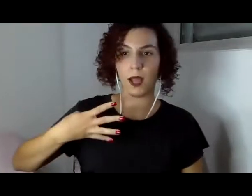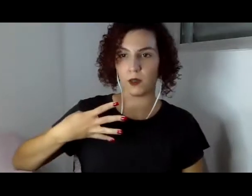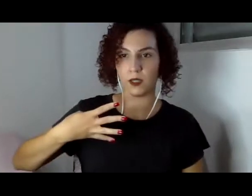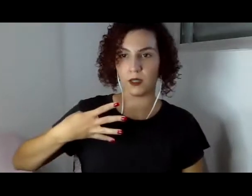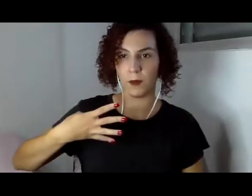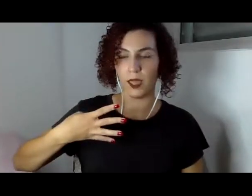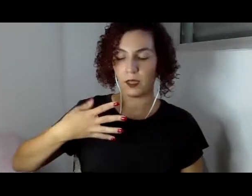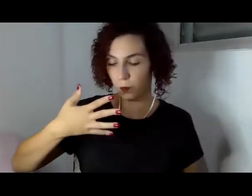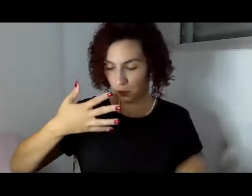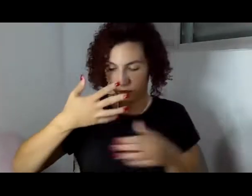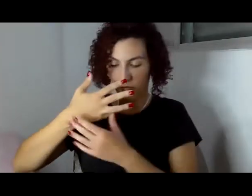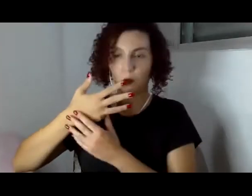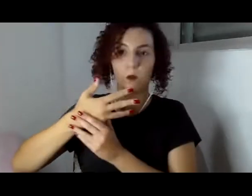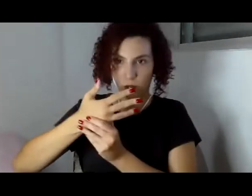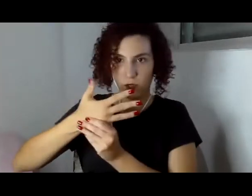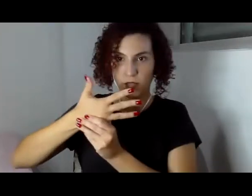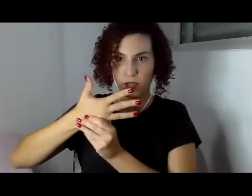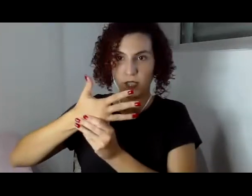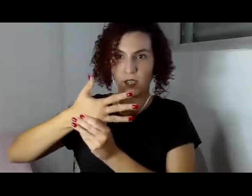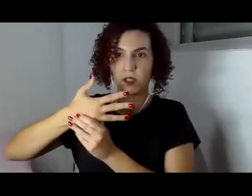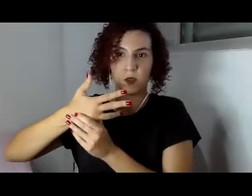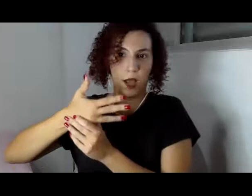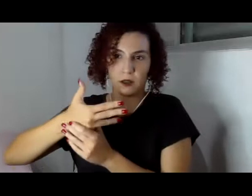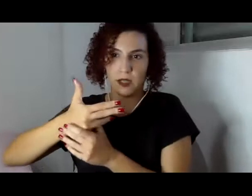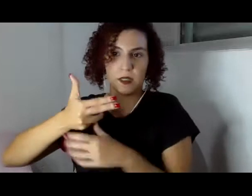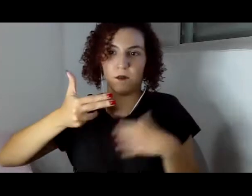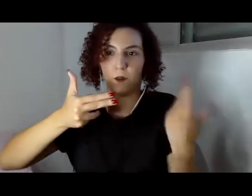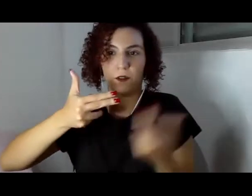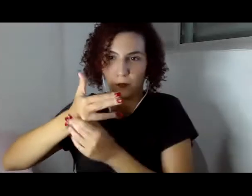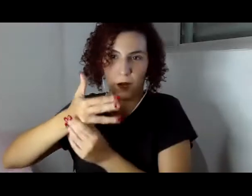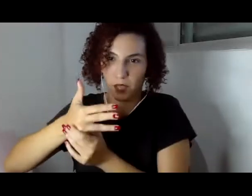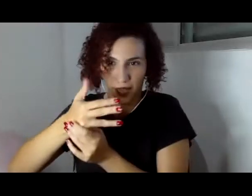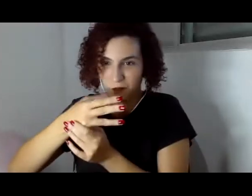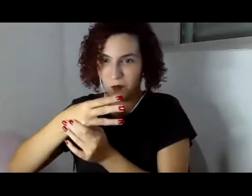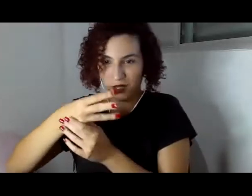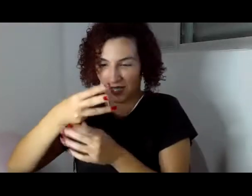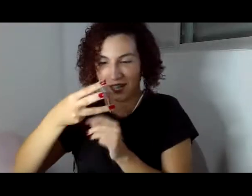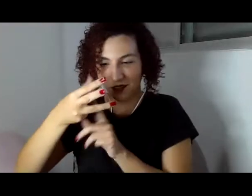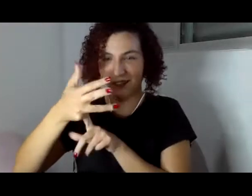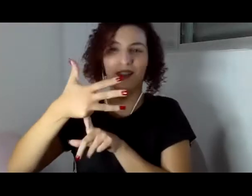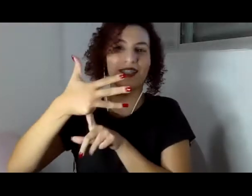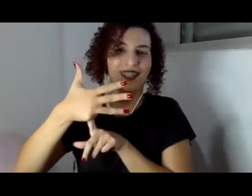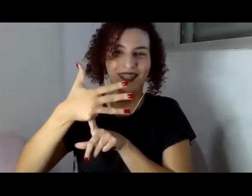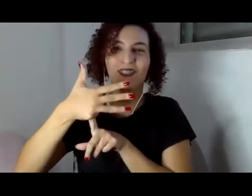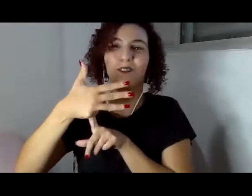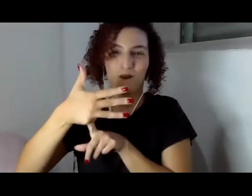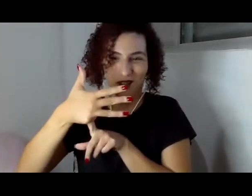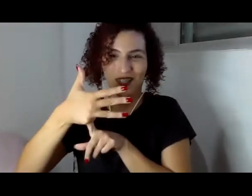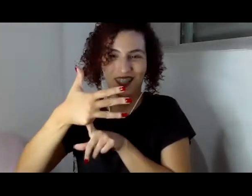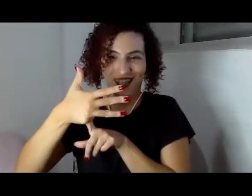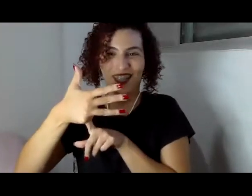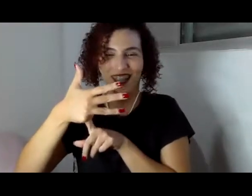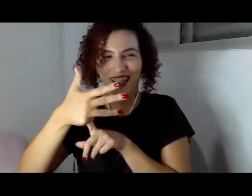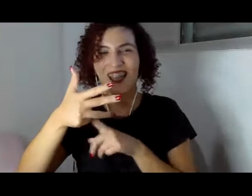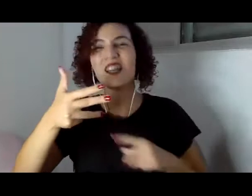o 4 assim também. Eu não consigo, tá, gente? Esse 4 aqui, se for fácil para alguém, eu não consigo fazer isso, então eu vou roubar